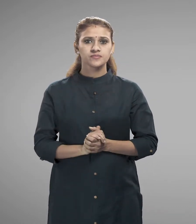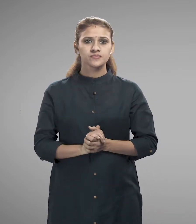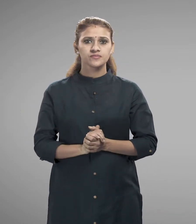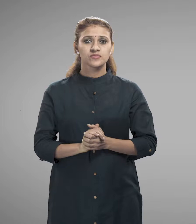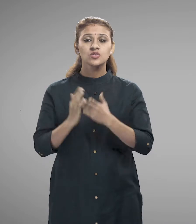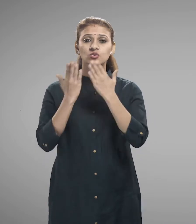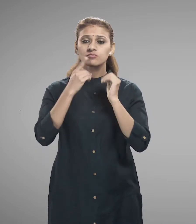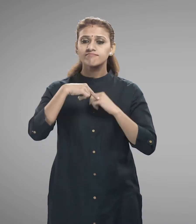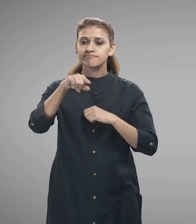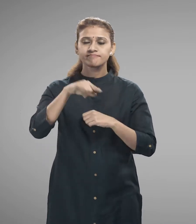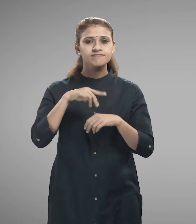स्कूल मत जाओ,